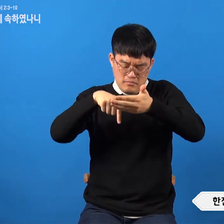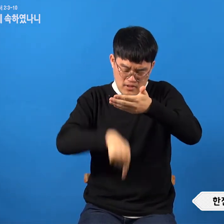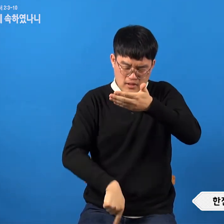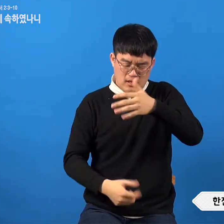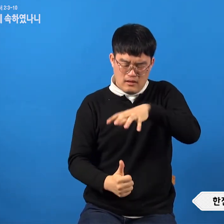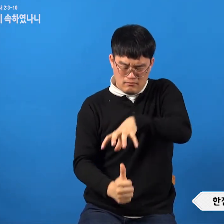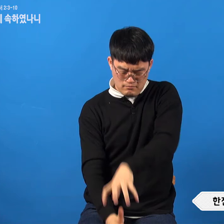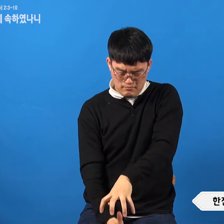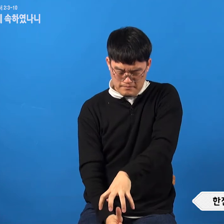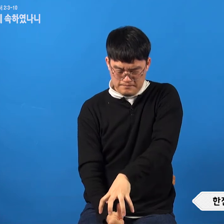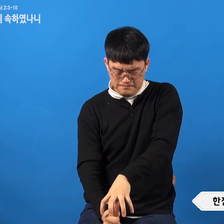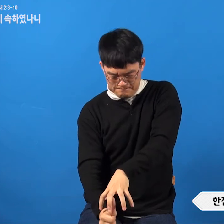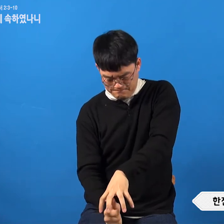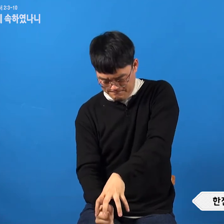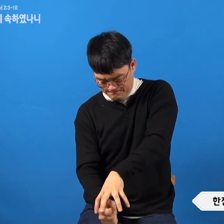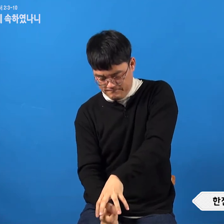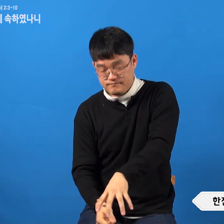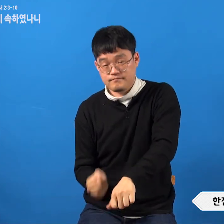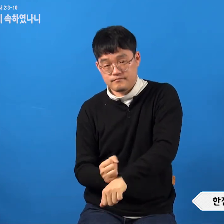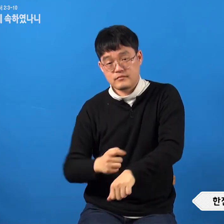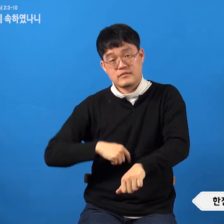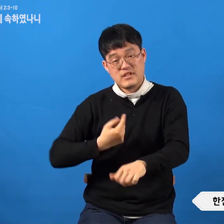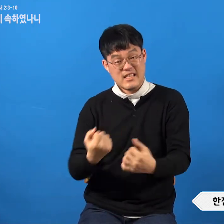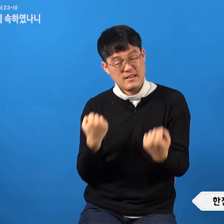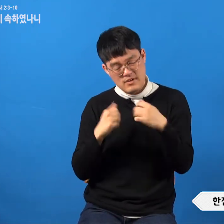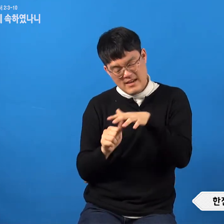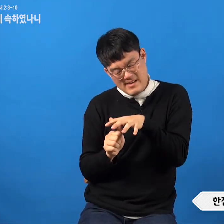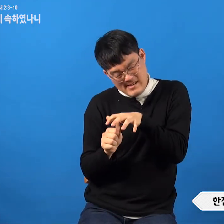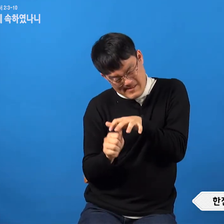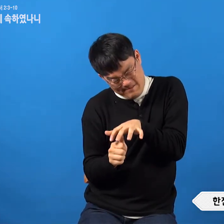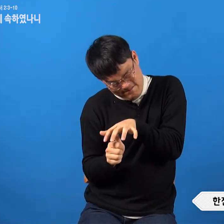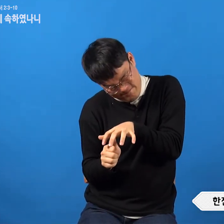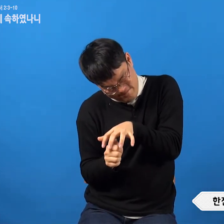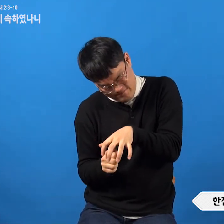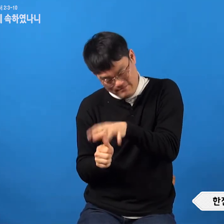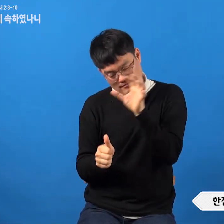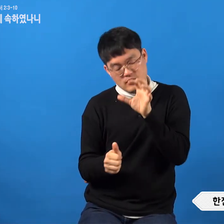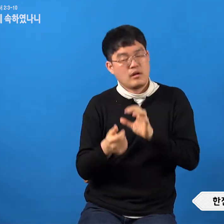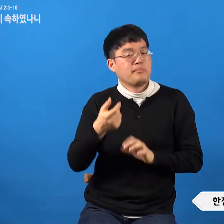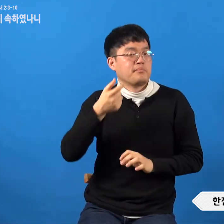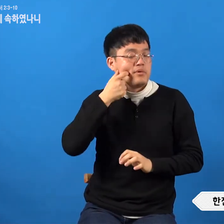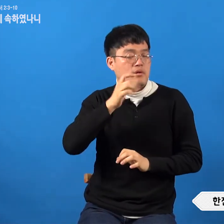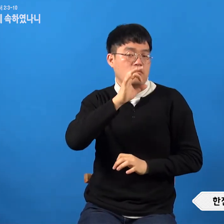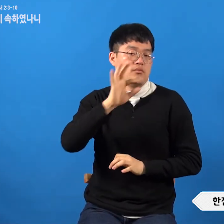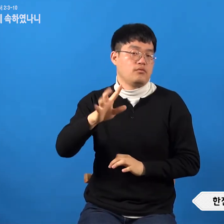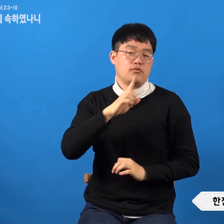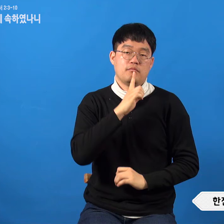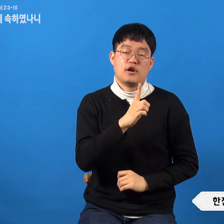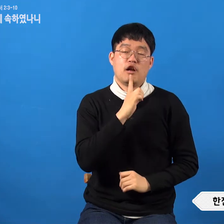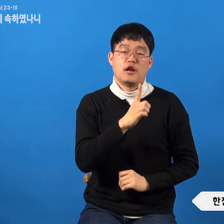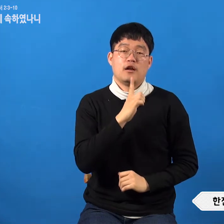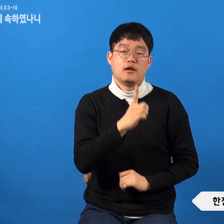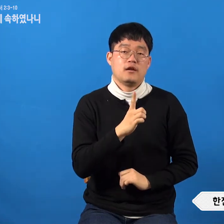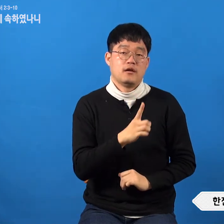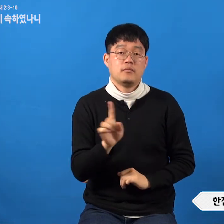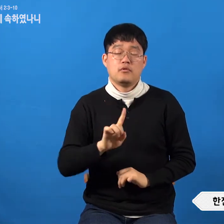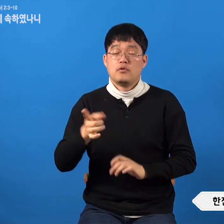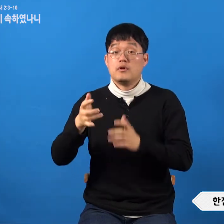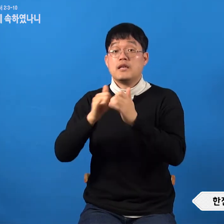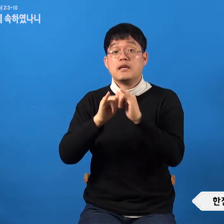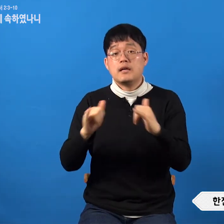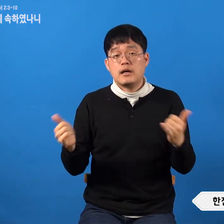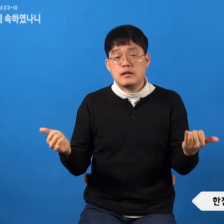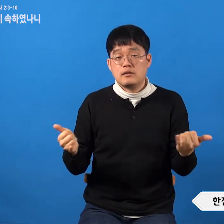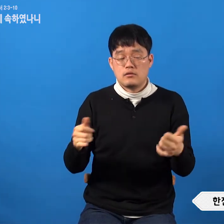자기 힘으로는 그 빗장을 도무지 열고 나올 수가 없다 하는 말입니다. 그 말은